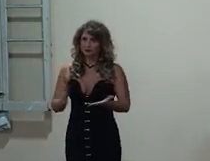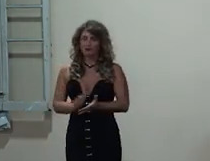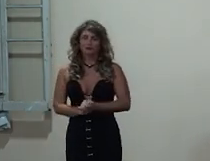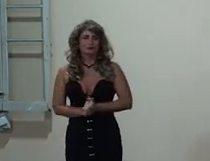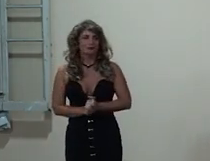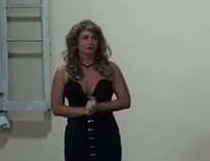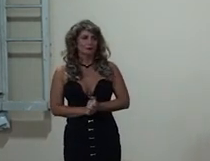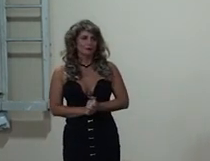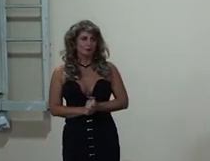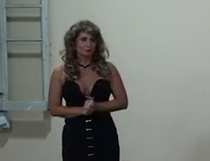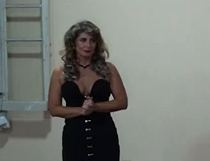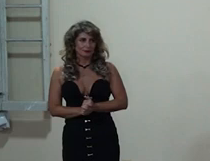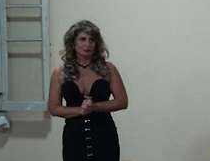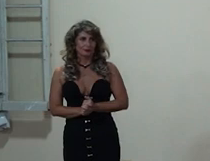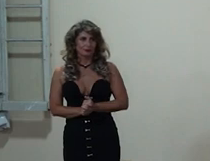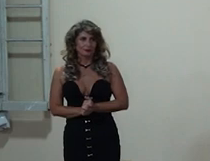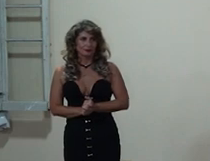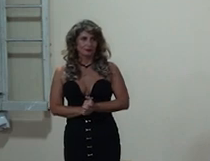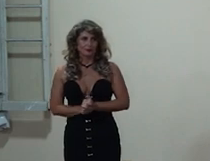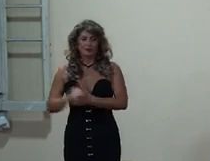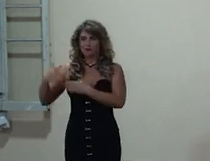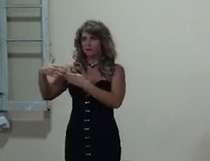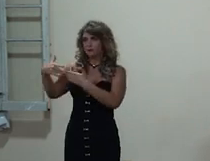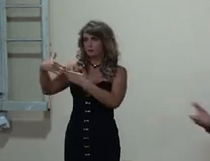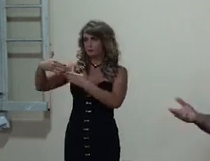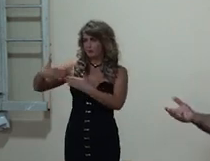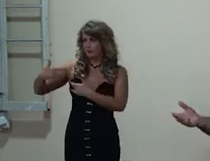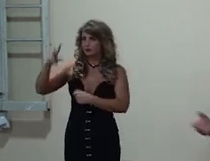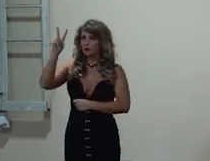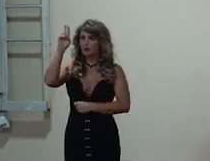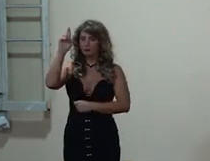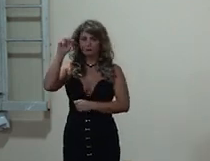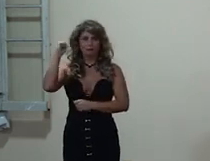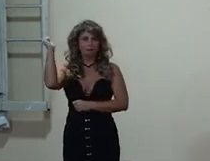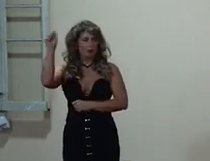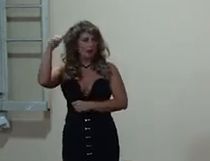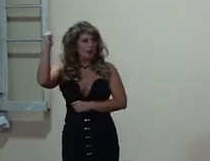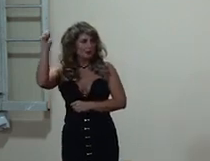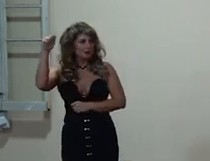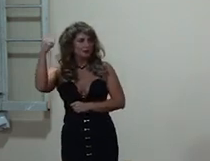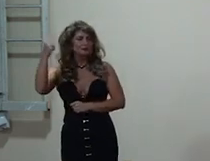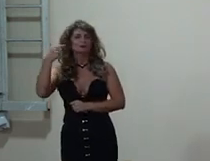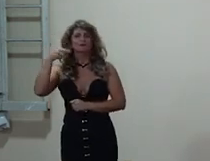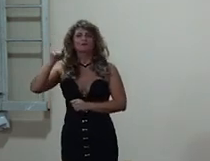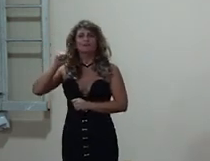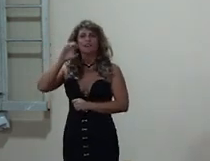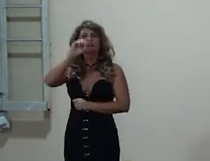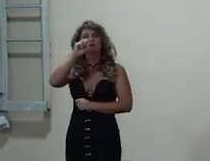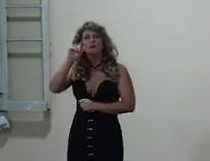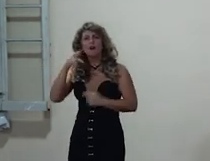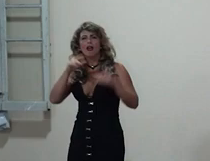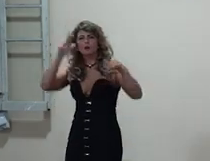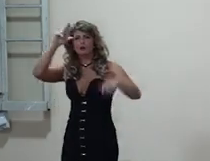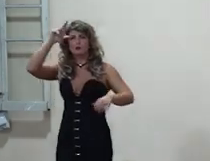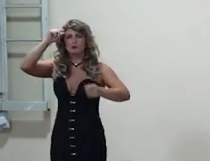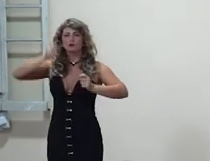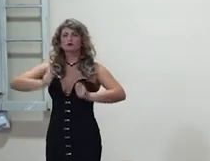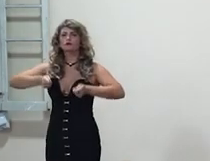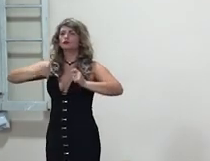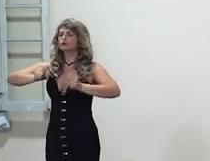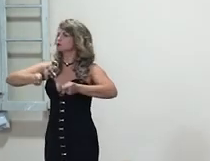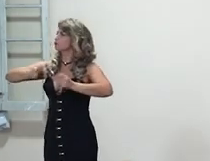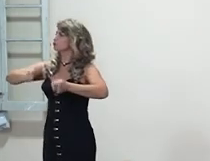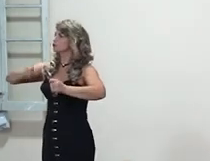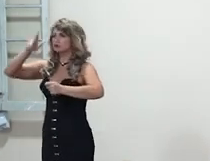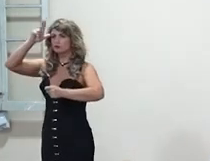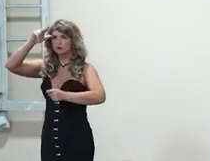desde o Rio Grande do Sul até Sorocaba, em virtude do caminho das tropas, eu tenho trabalhos muito bem